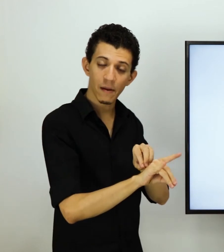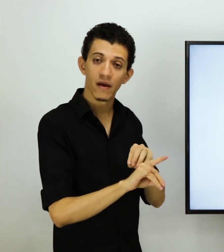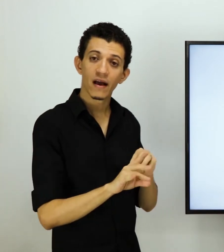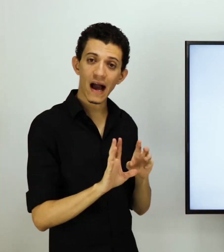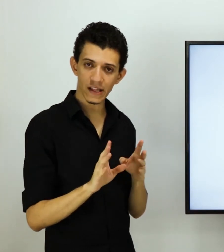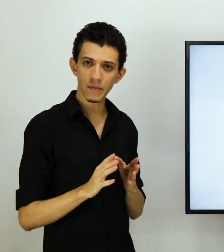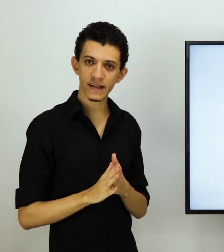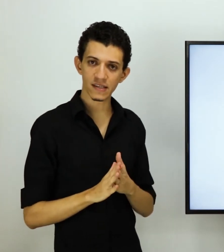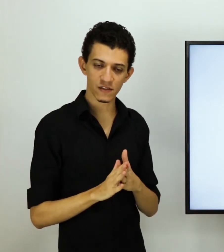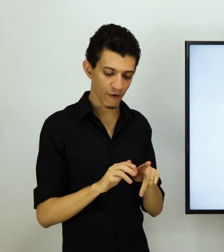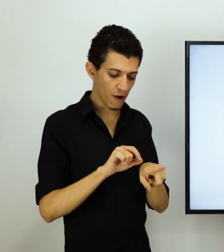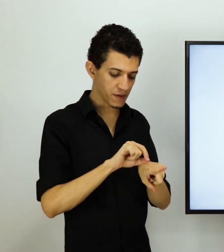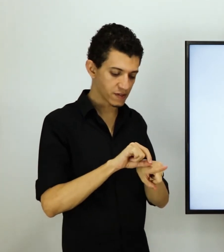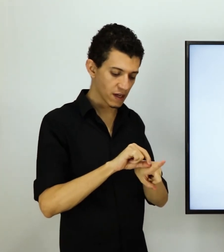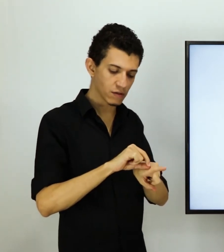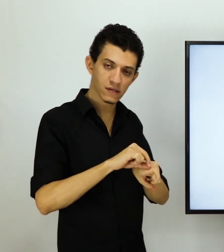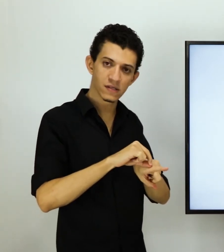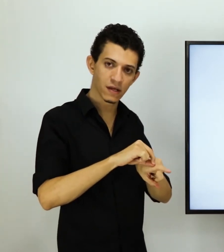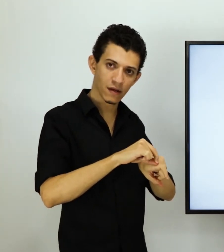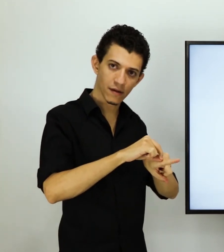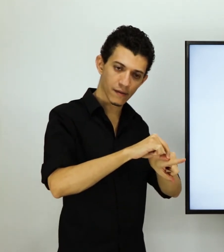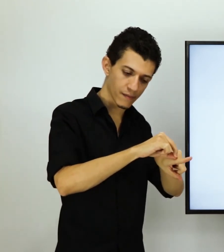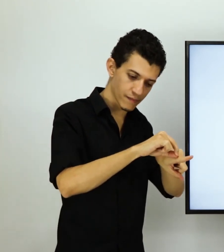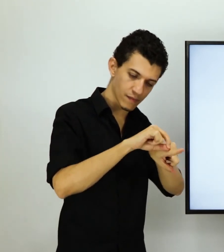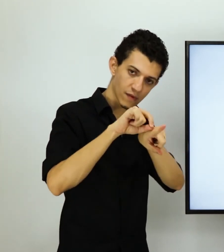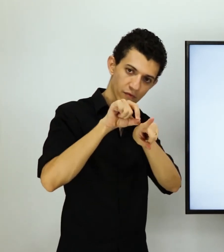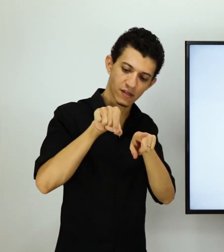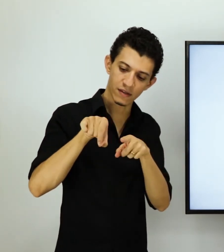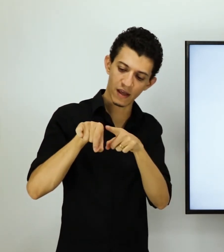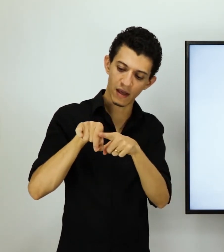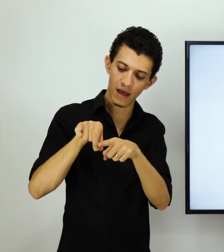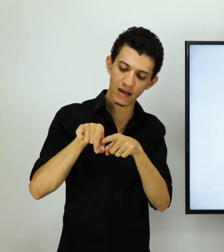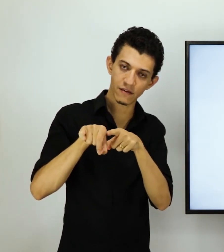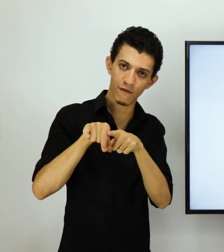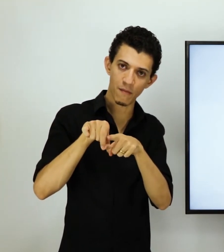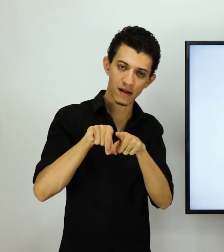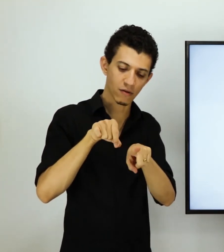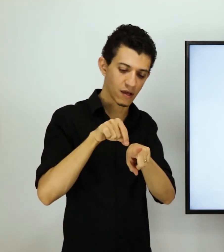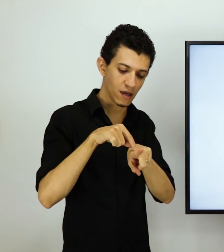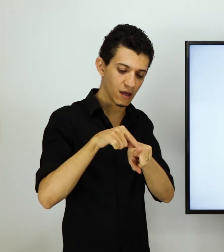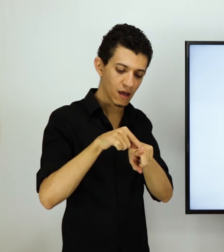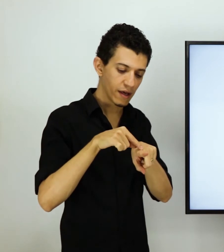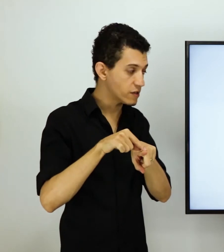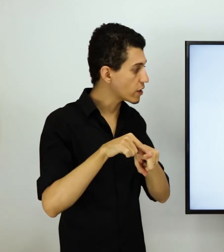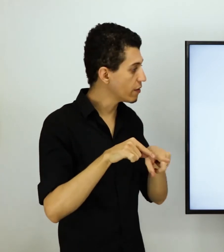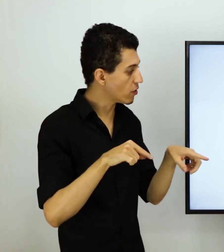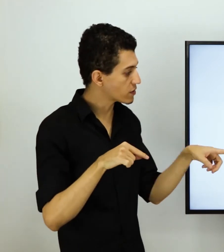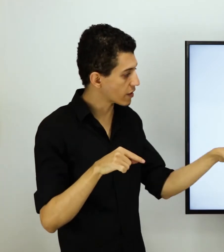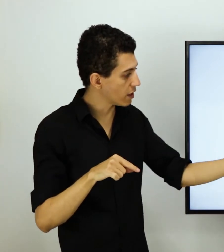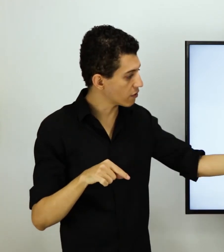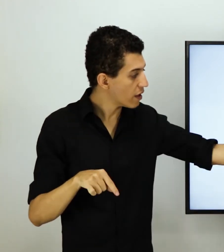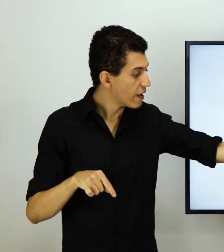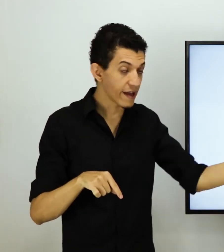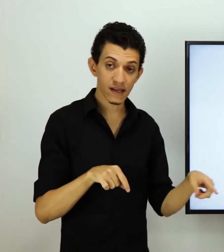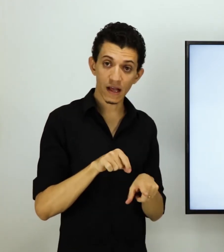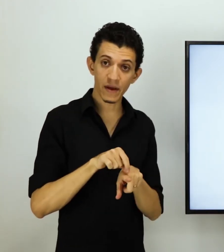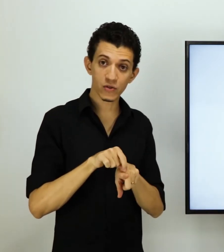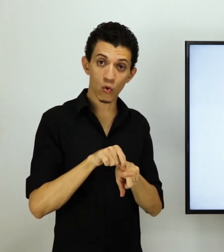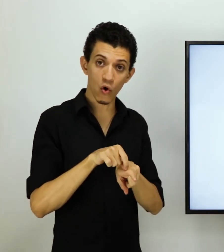Percebe? Cada uma dessas formas, tanto assim, você tem esse formato aqui, isso aqui mostrando exatamente como